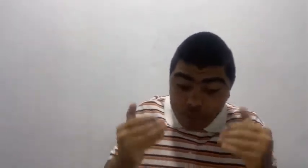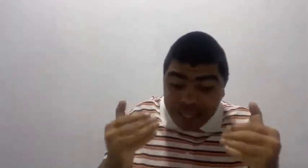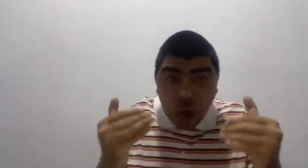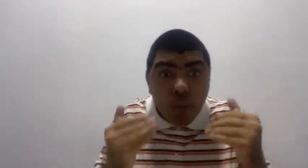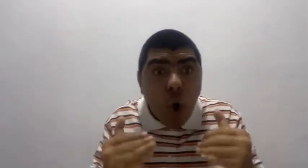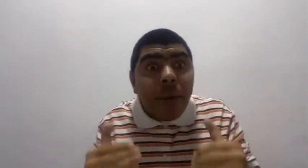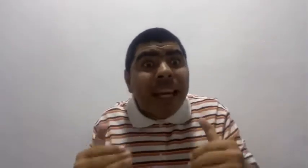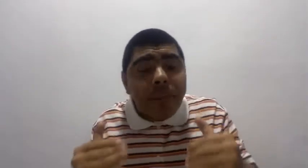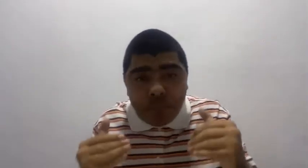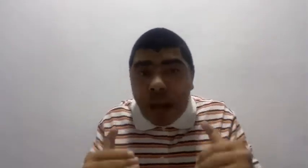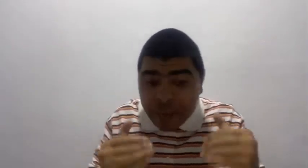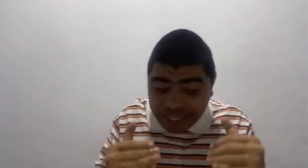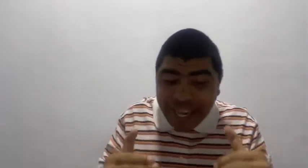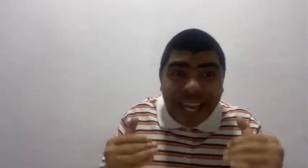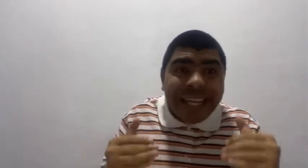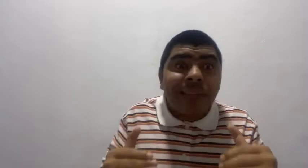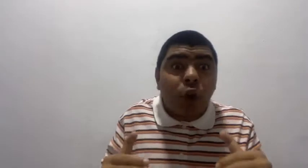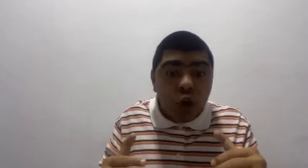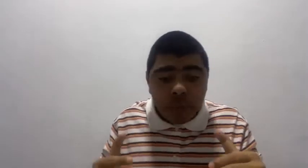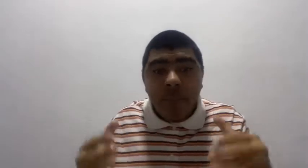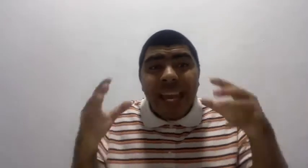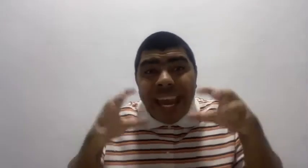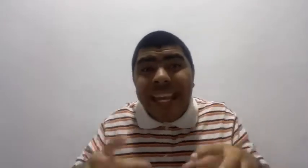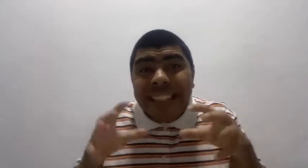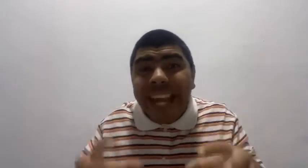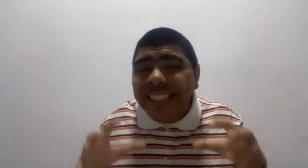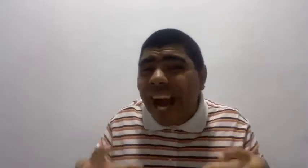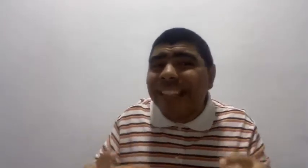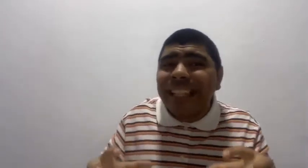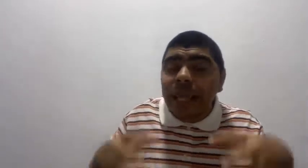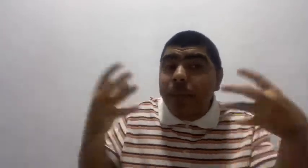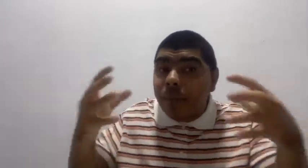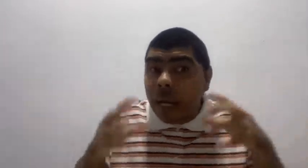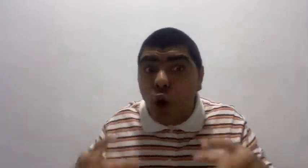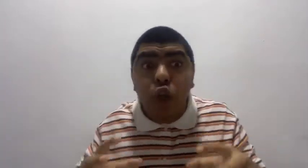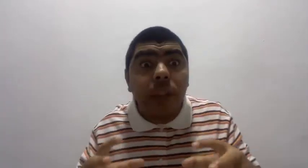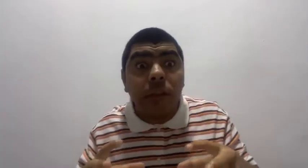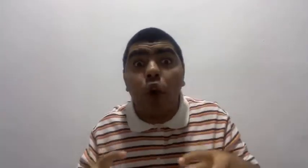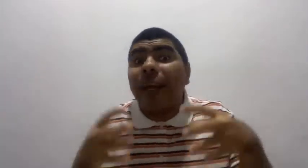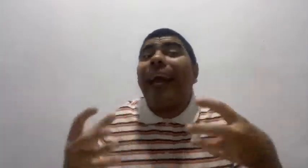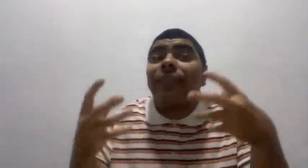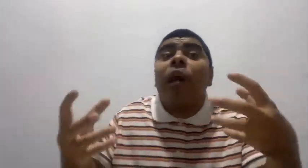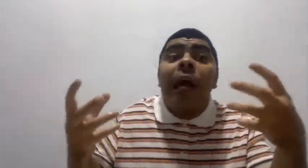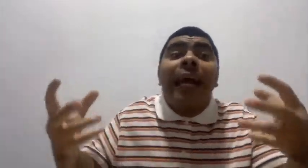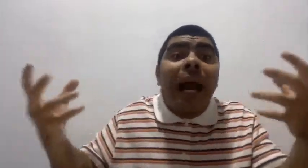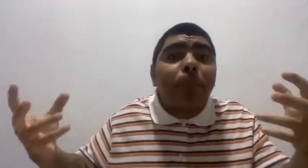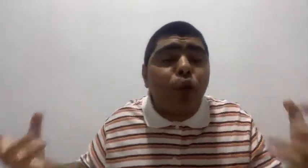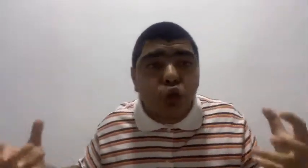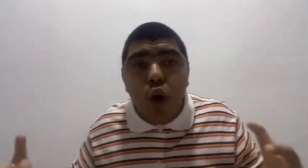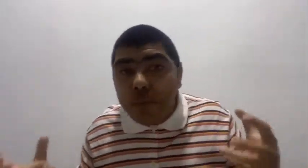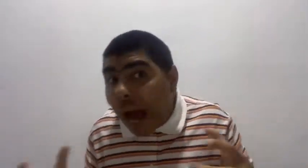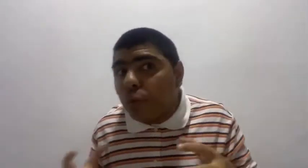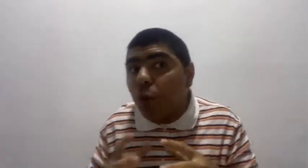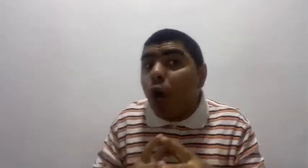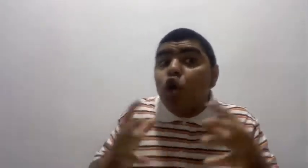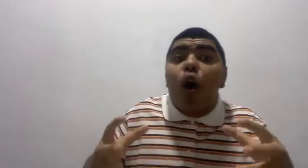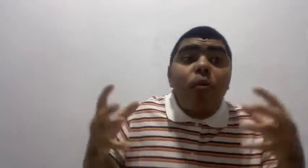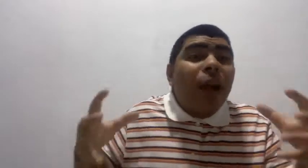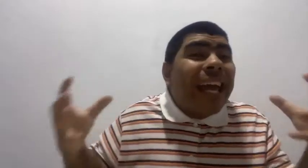Mira cómo habla amén, el escritor en esta carta de 1 Corintios, que es el apóstol Pablo. Cómo le